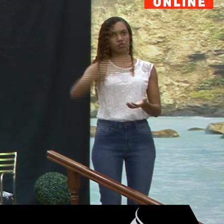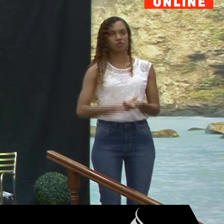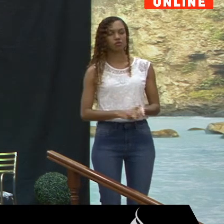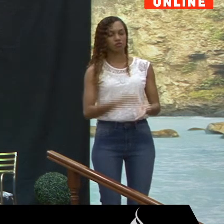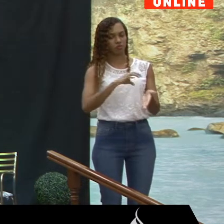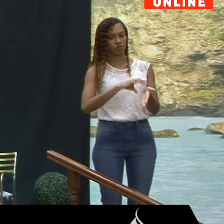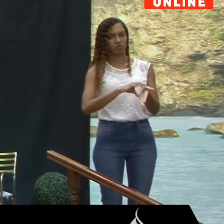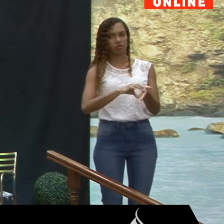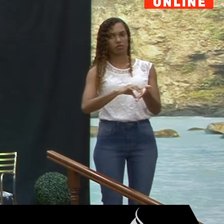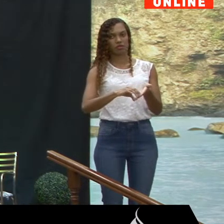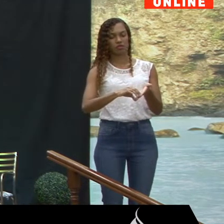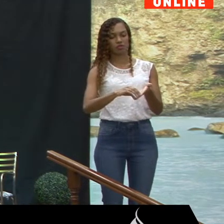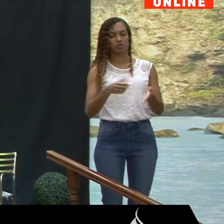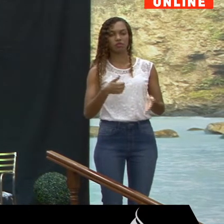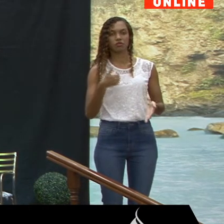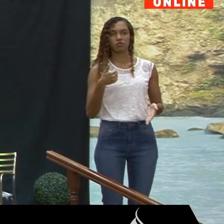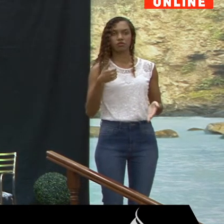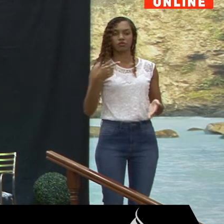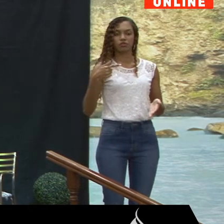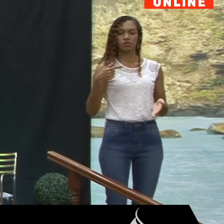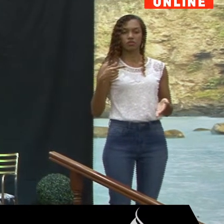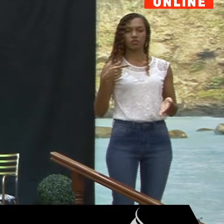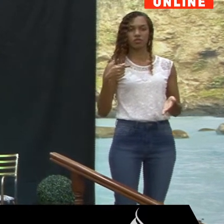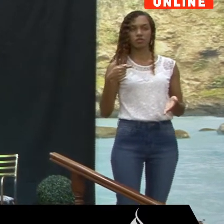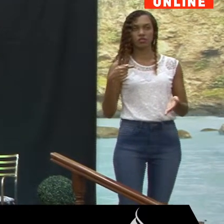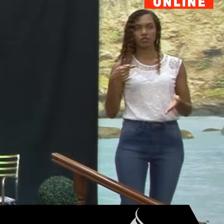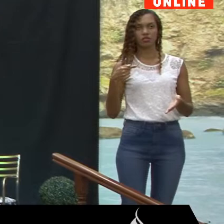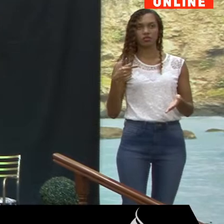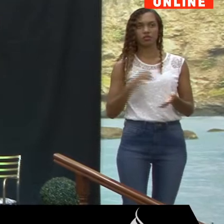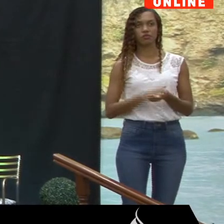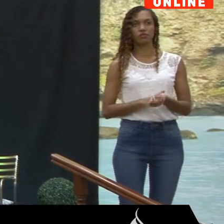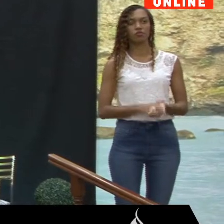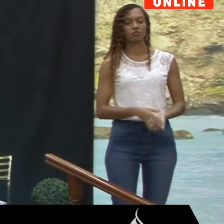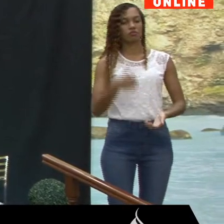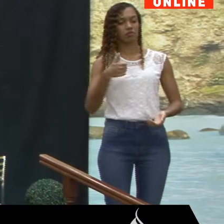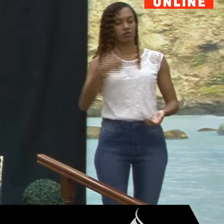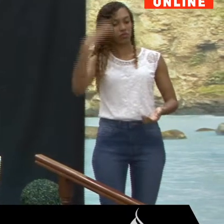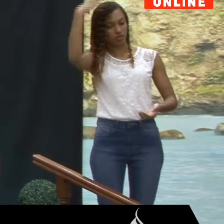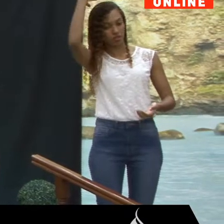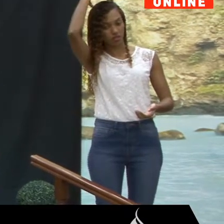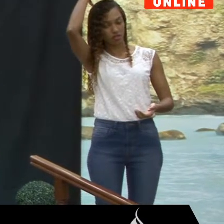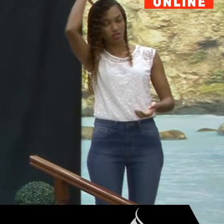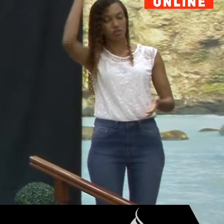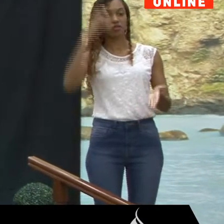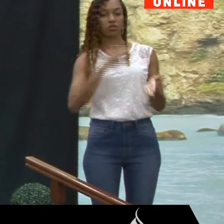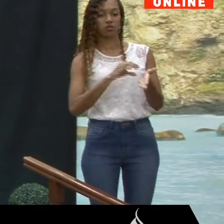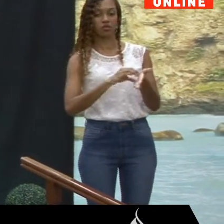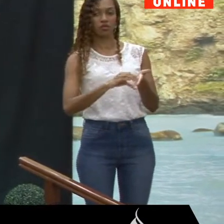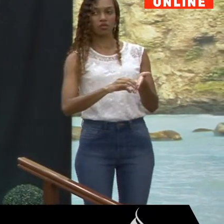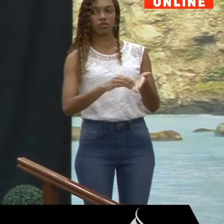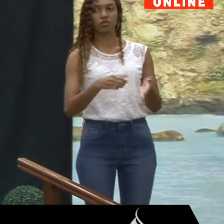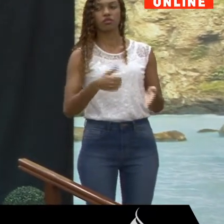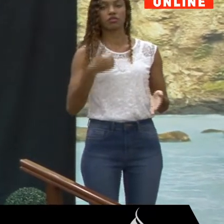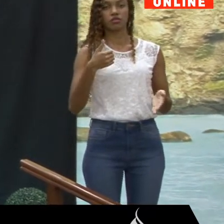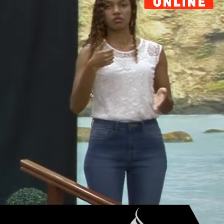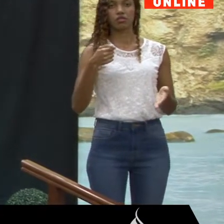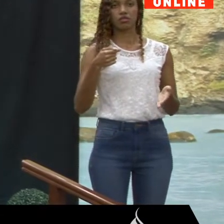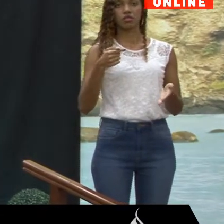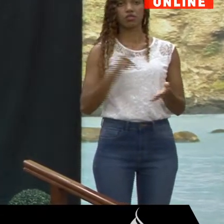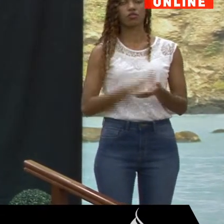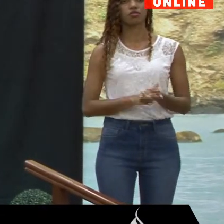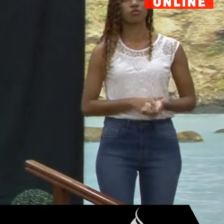capítulo de número 17. Primeiro Livro de Reis, capítulo de número